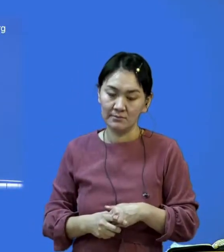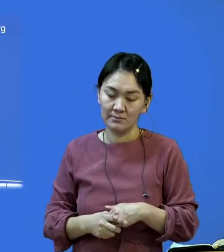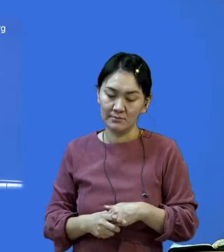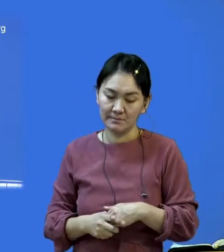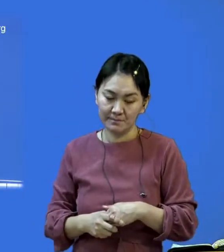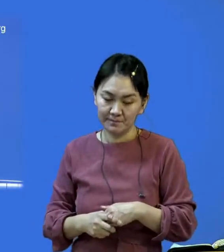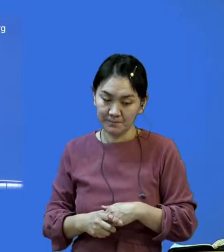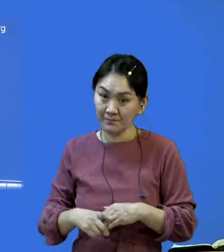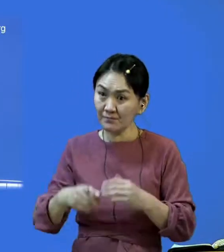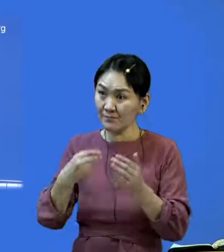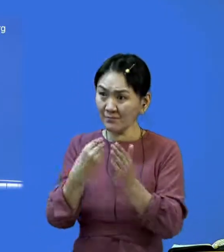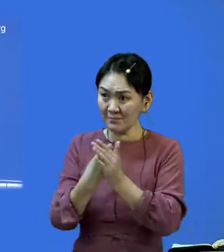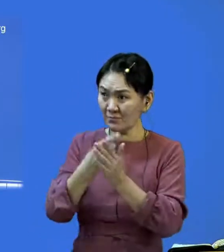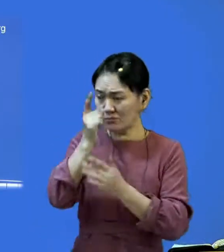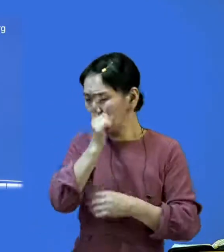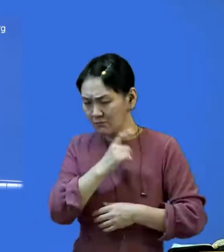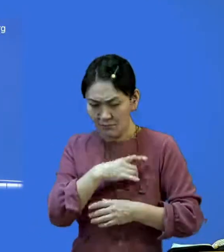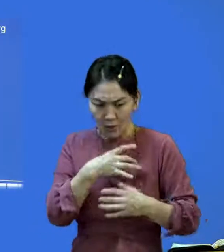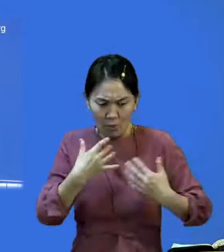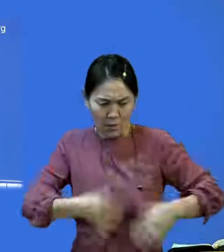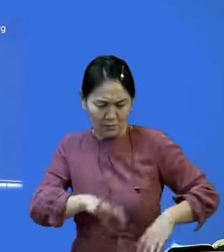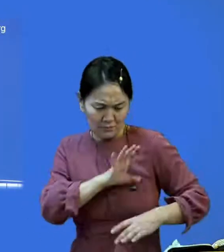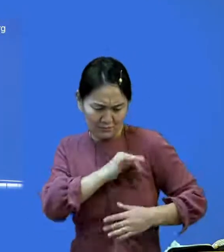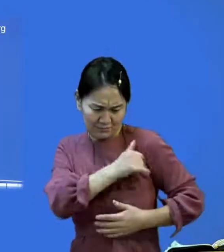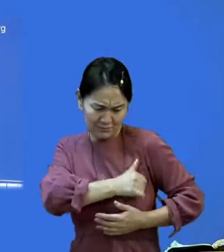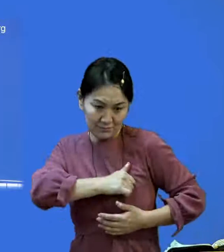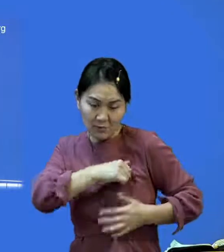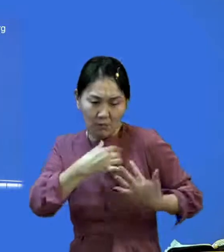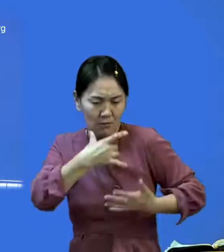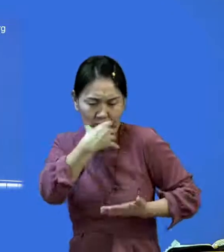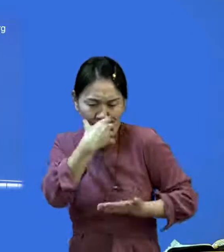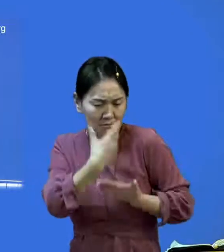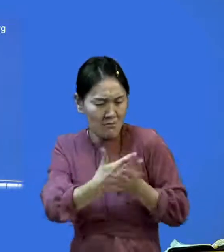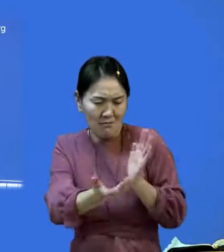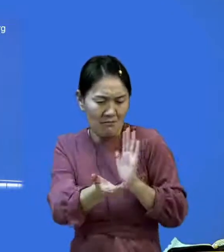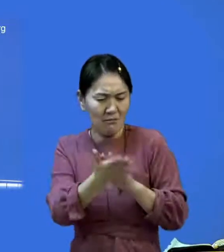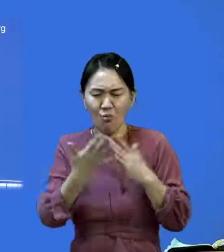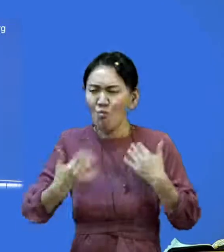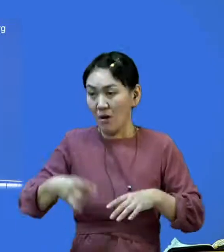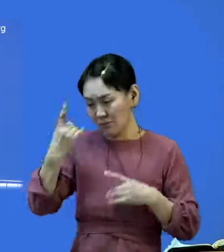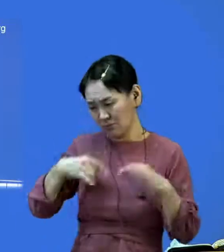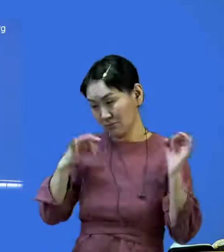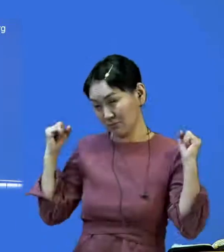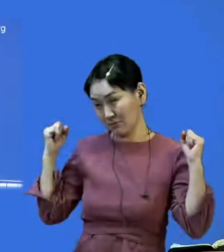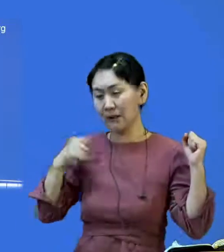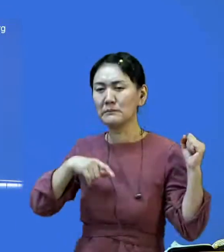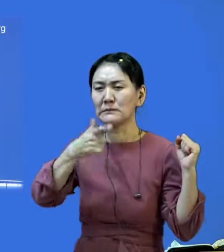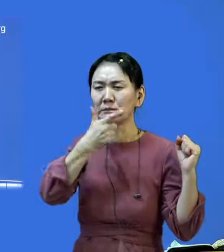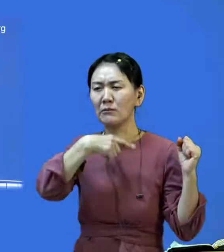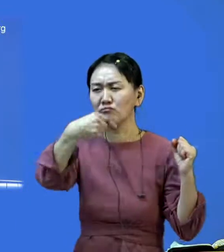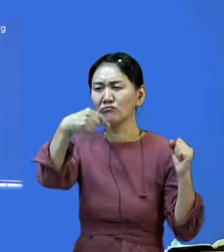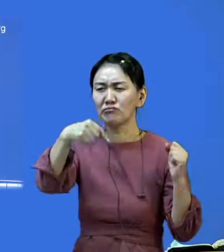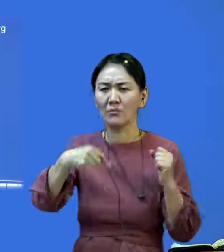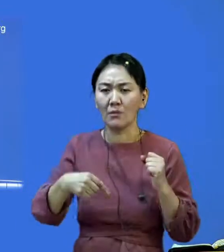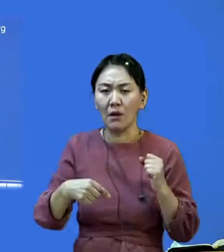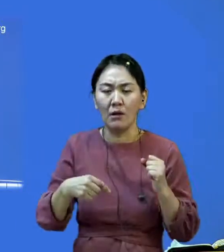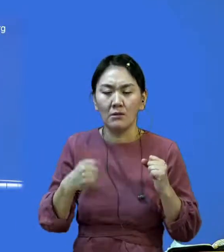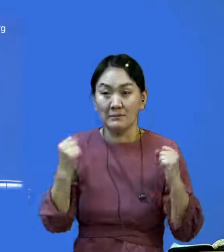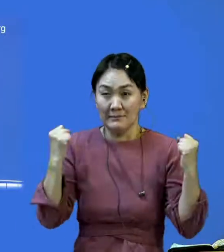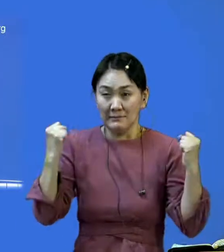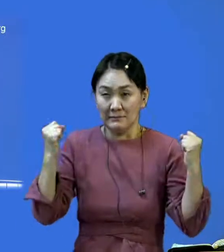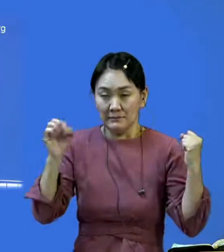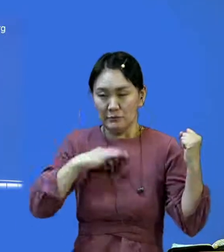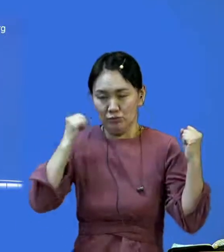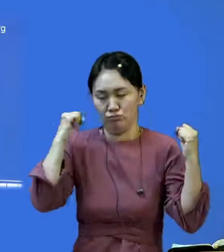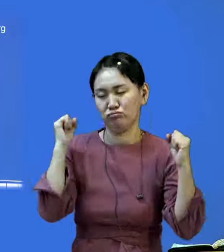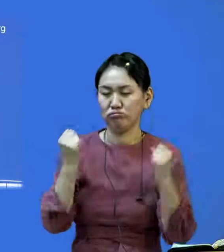үнэхээр нийцүүлж бурхны сэтгэлийг хангалуун байлгаж чадахгүй. Харин бурхны нэгүслийг ухаарад талархаж баярлаж байгаа